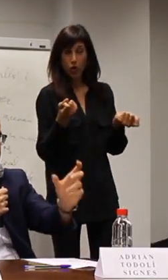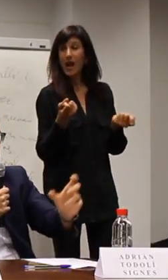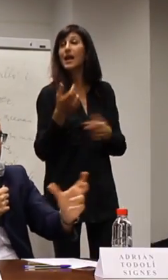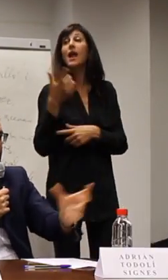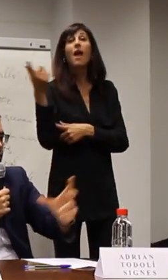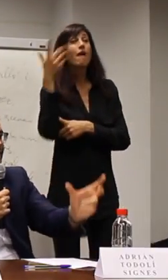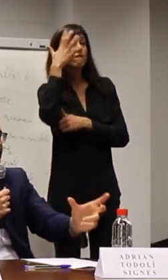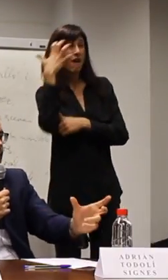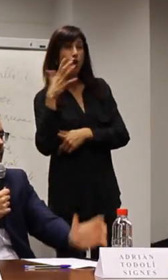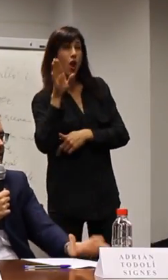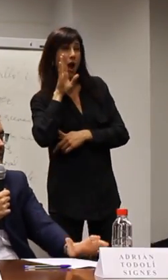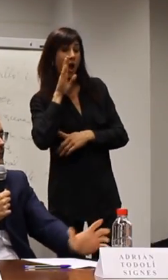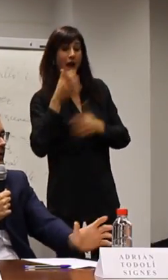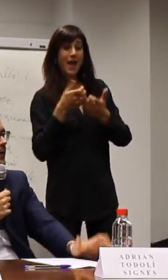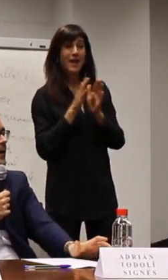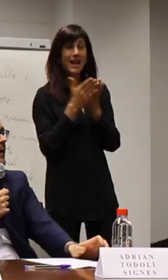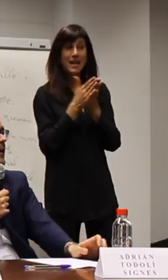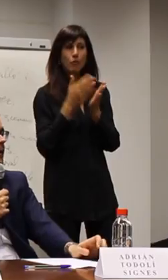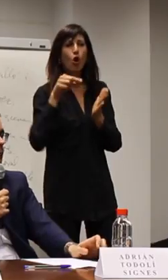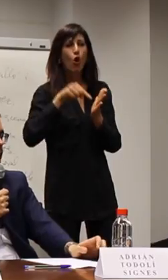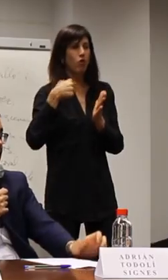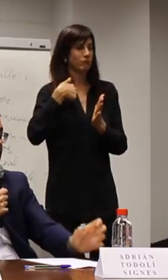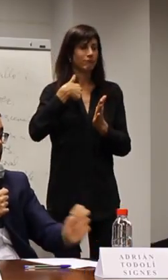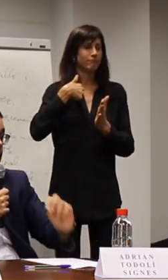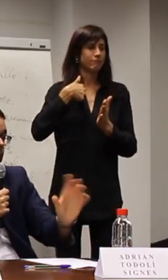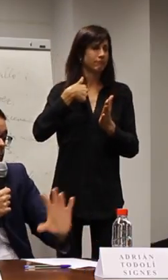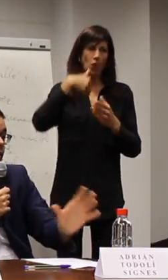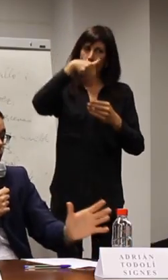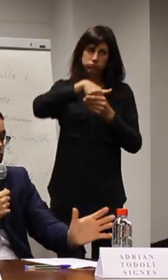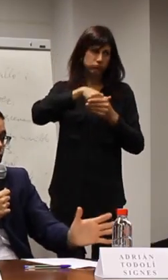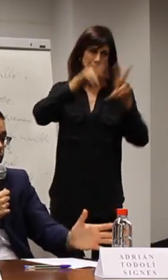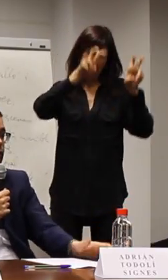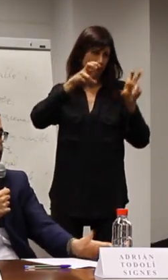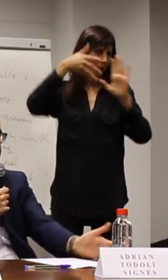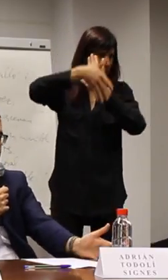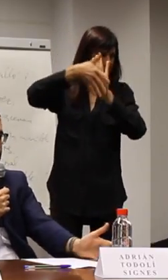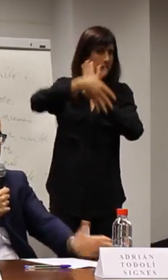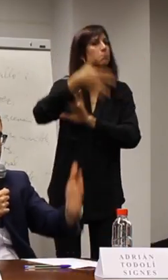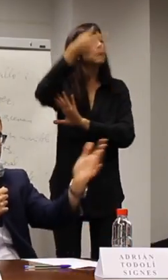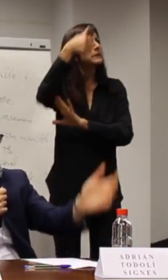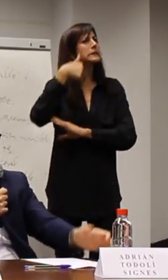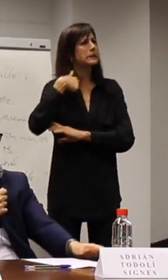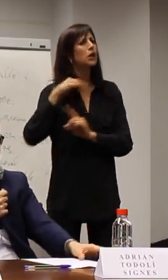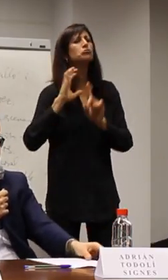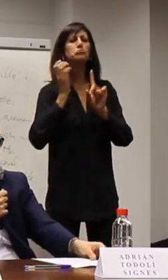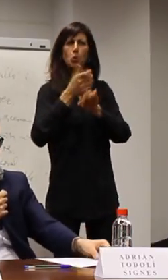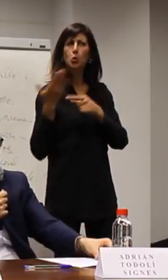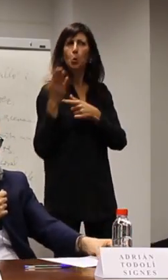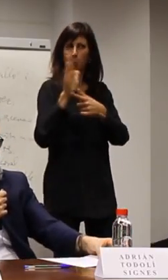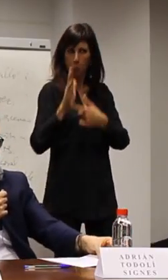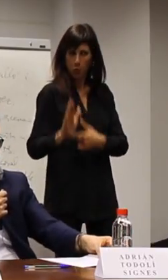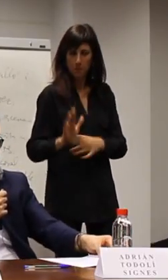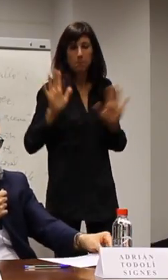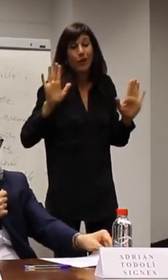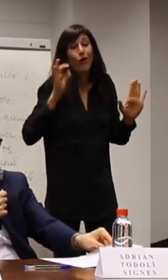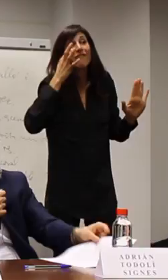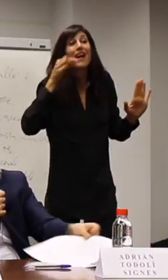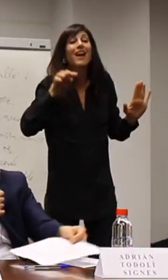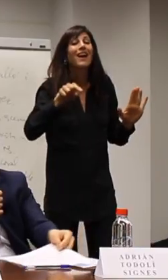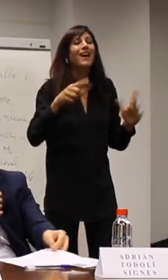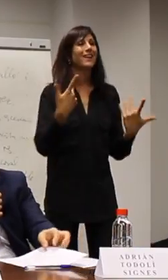pues hablo de este tema bastante y propongo algunas soluciones, pero bueno, obviamente es el legislador, ¿no?, el que tiene